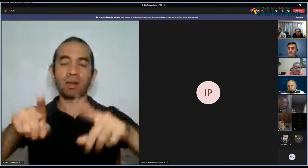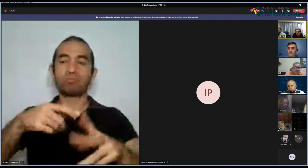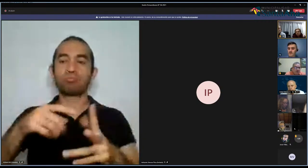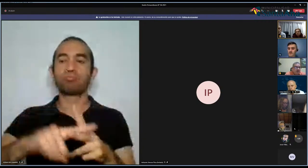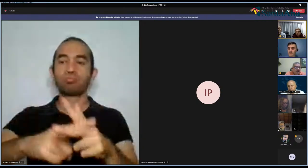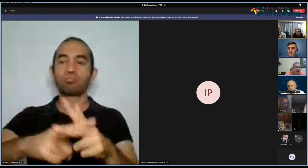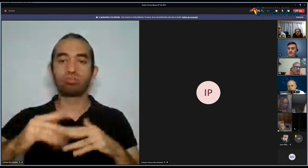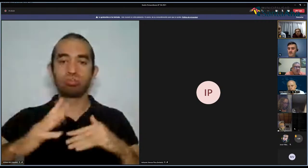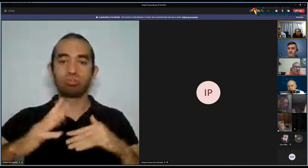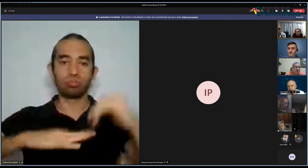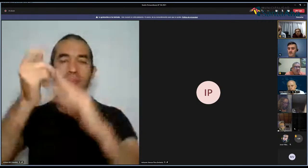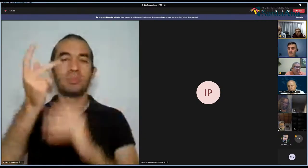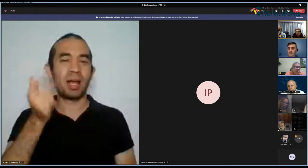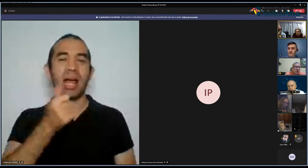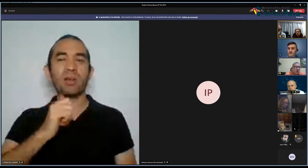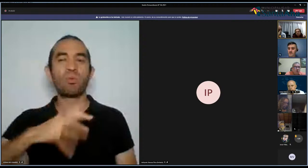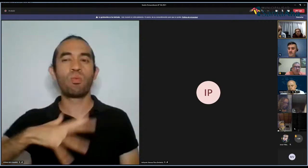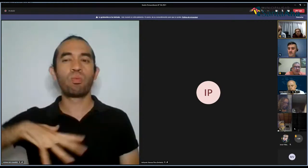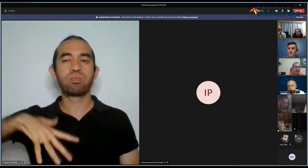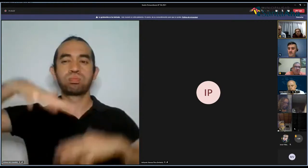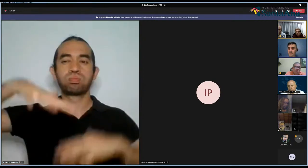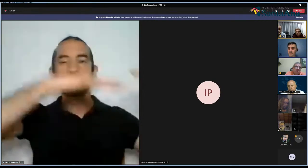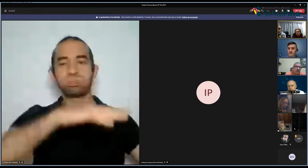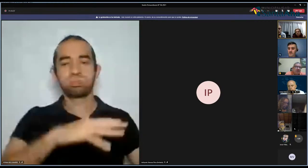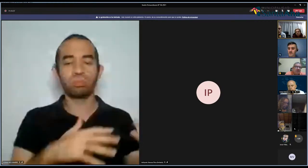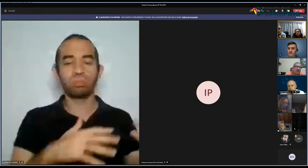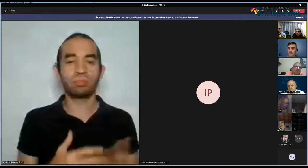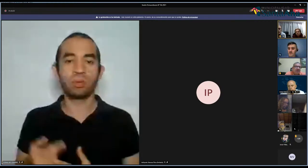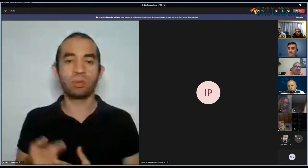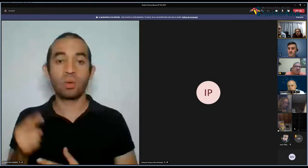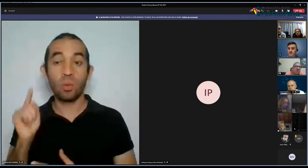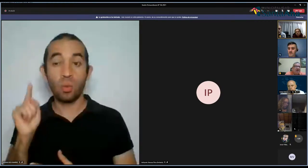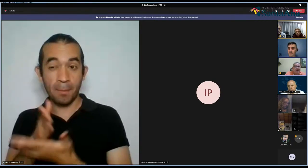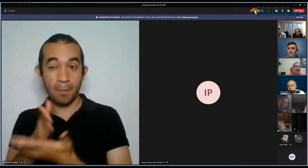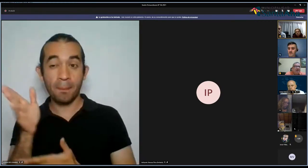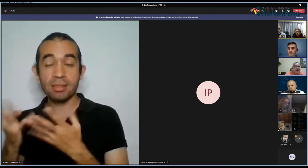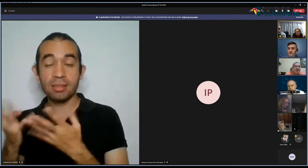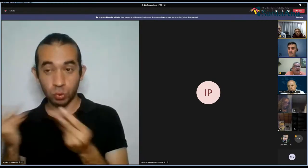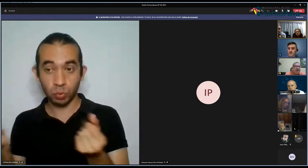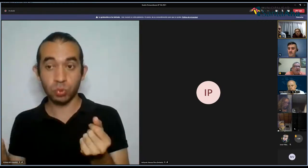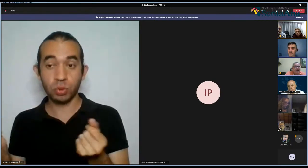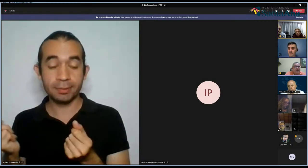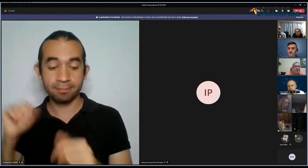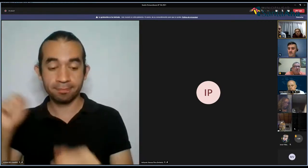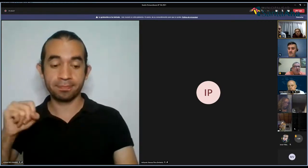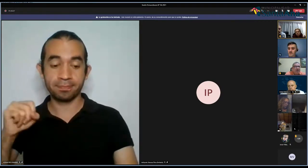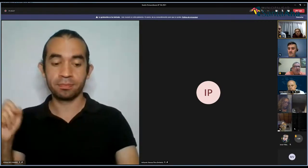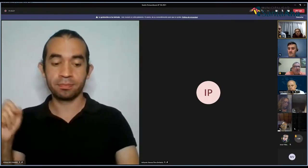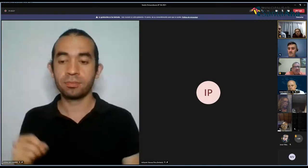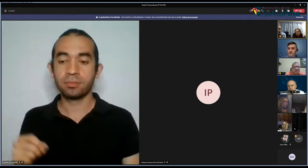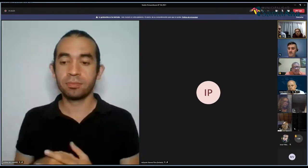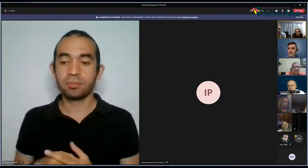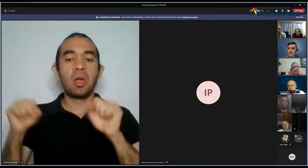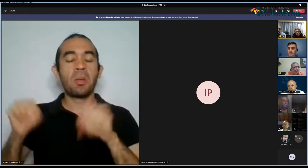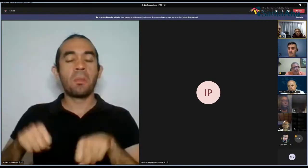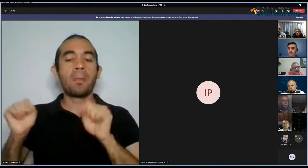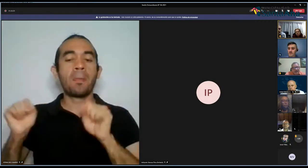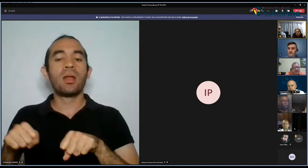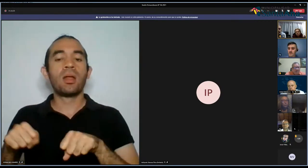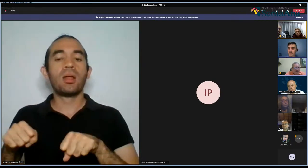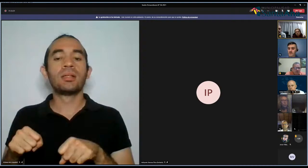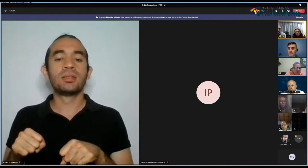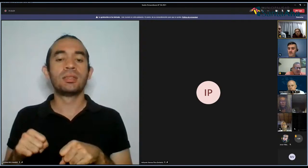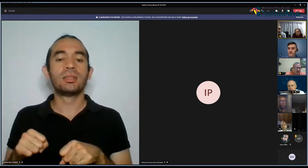fotos de inundación y todos sólo una pequeña porción que ya estaría solucionada y podrían recibirían las